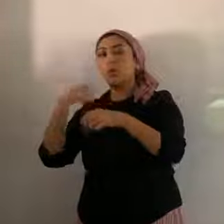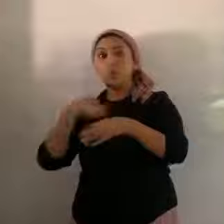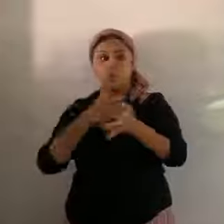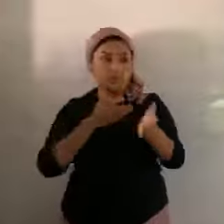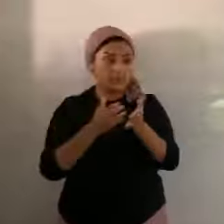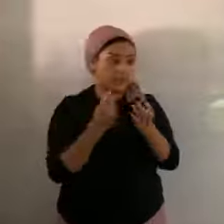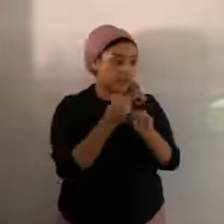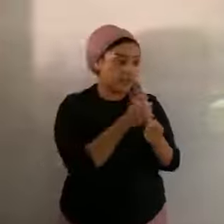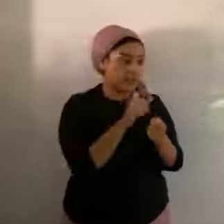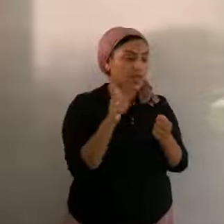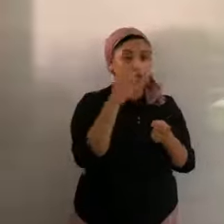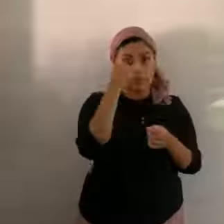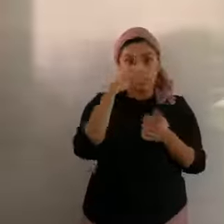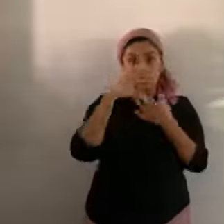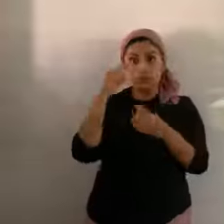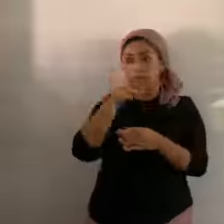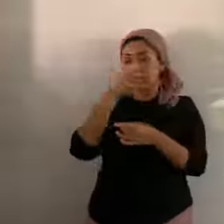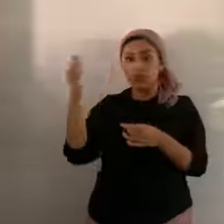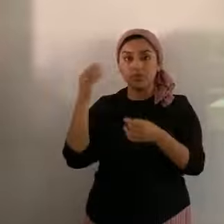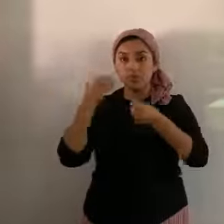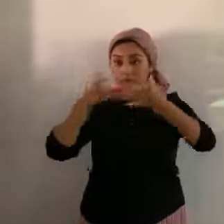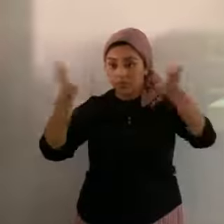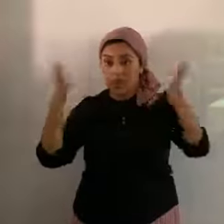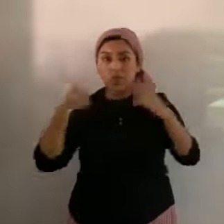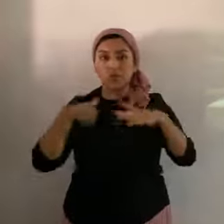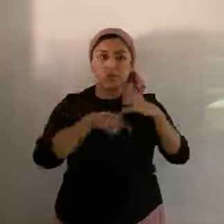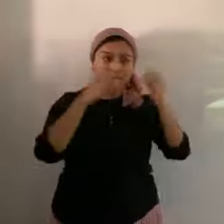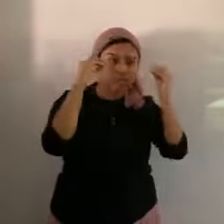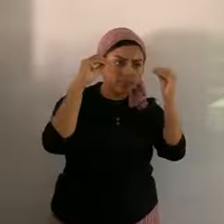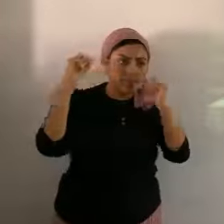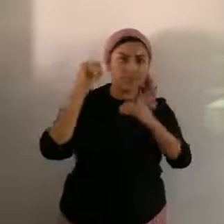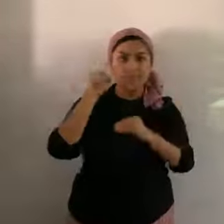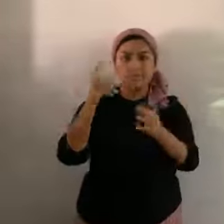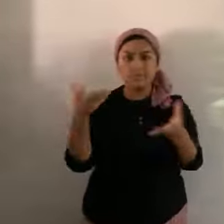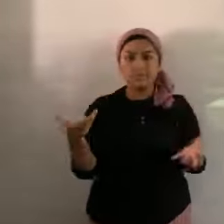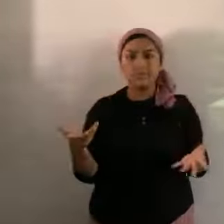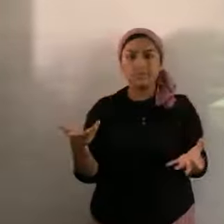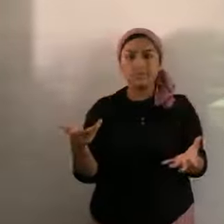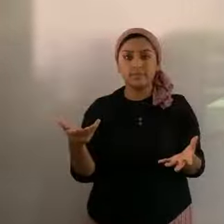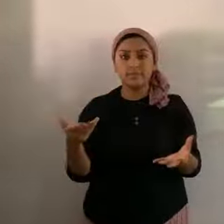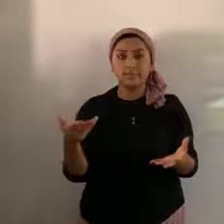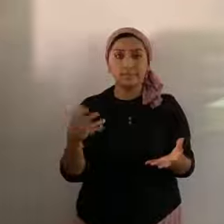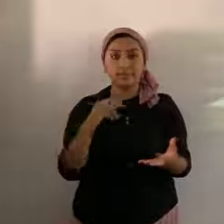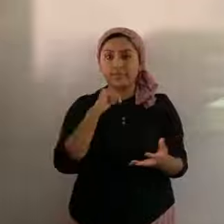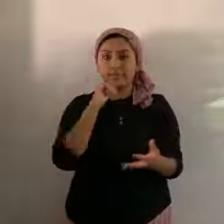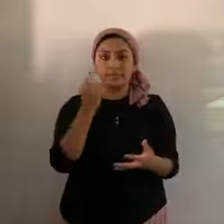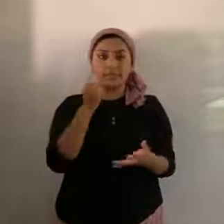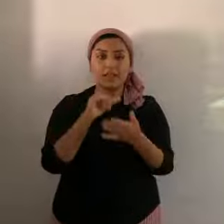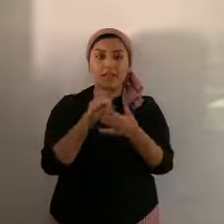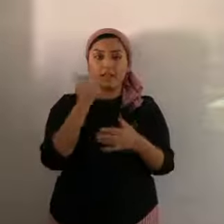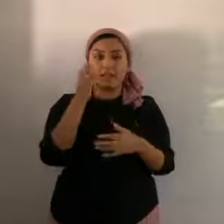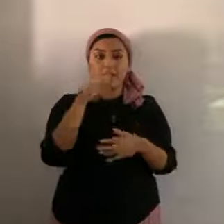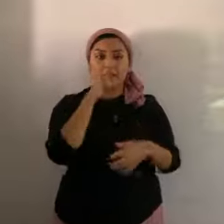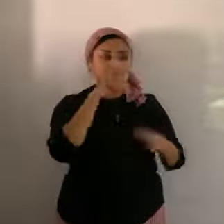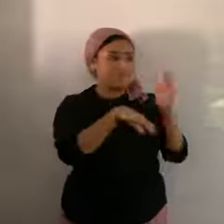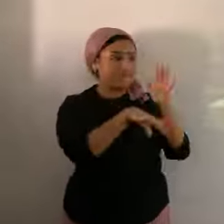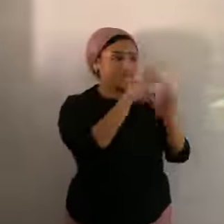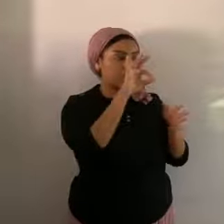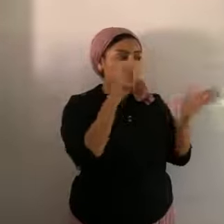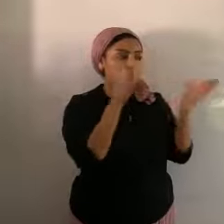ministerio, estamos trabajando para que las almas sean conocidas, estamos ministrando. Ni aún eso encontró Yahshua, no encontró